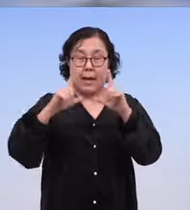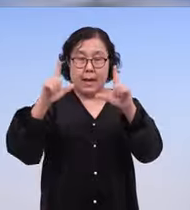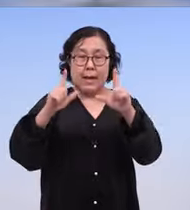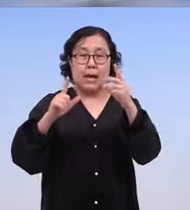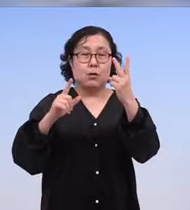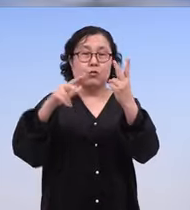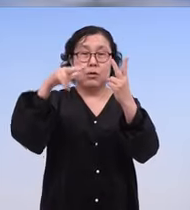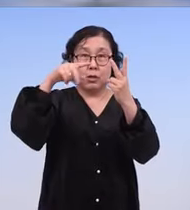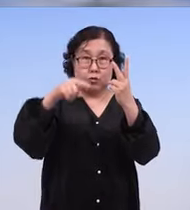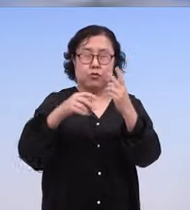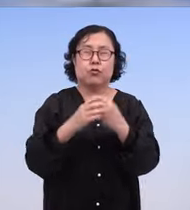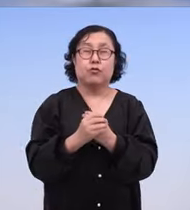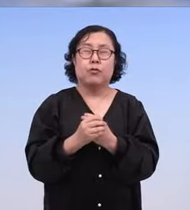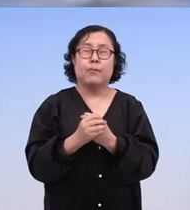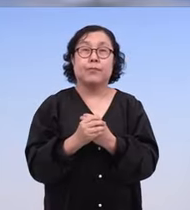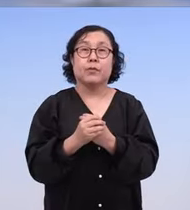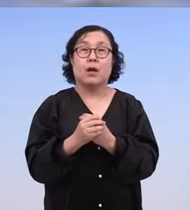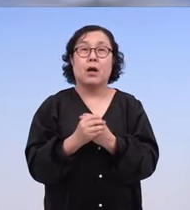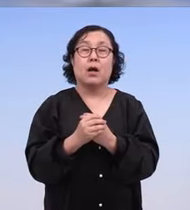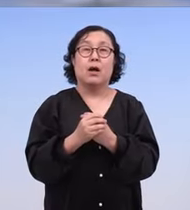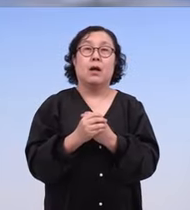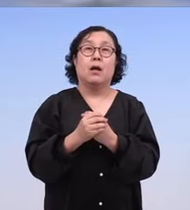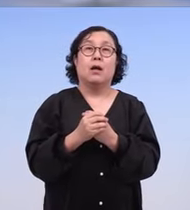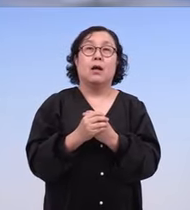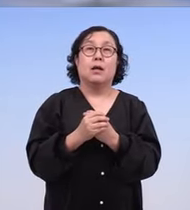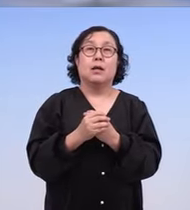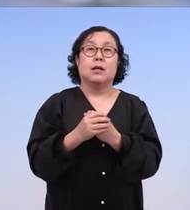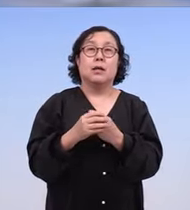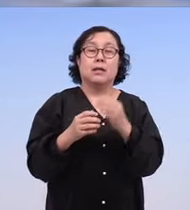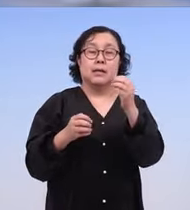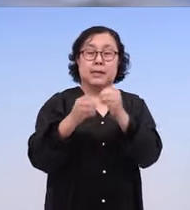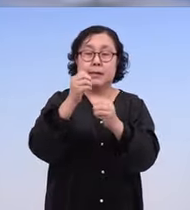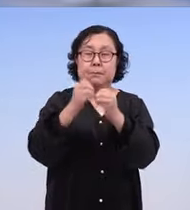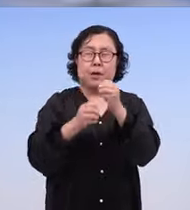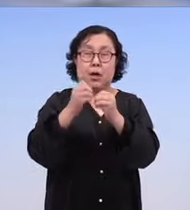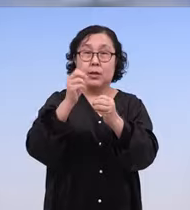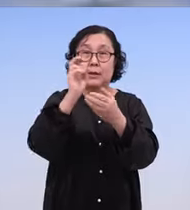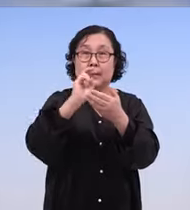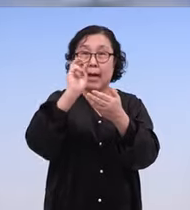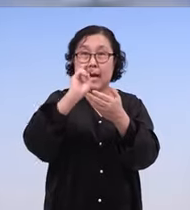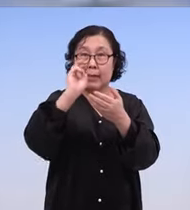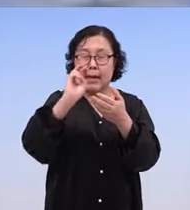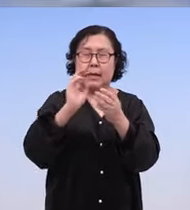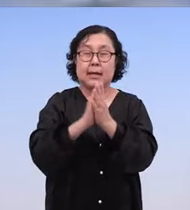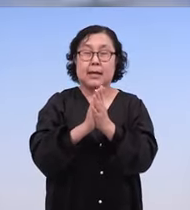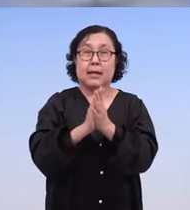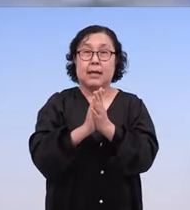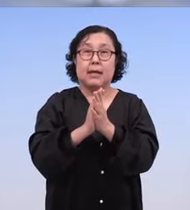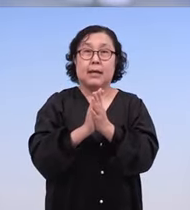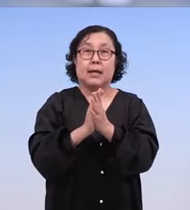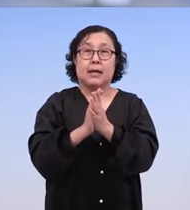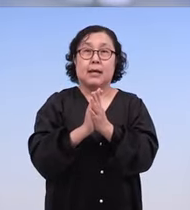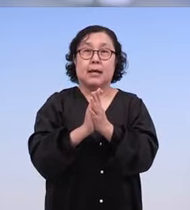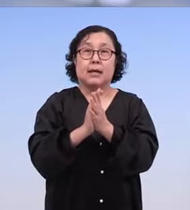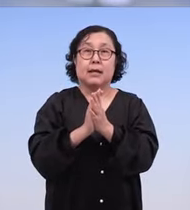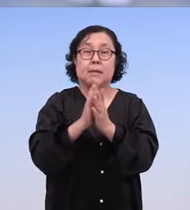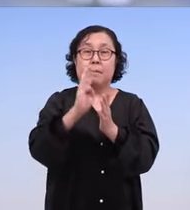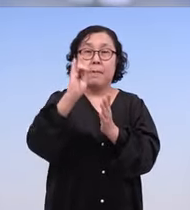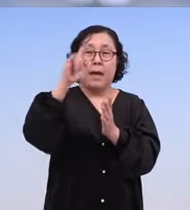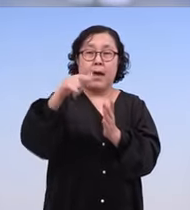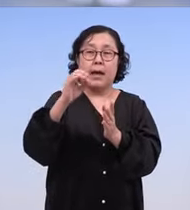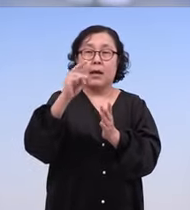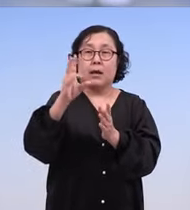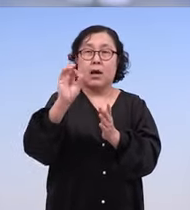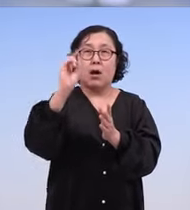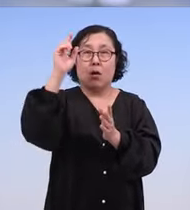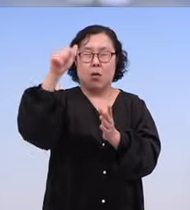새해 둘째 주 저는 다윗의 이 주옥 같은 시를 가지고 만든 이 찬양이 여러분 인생에 아까 그 소설가